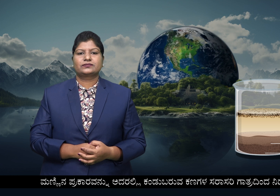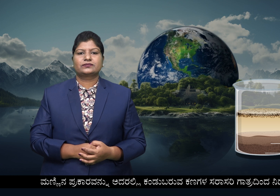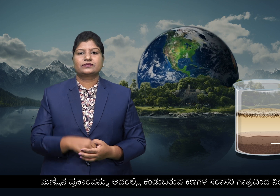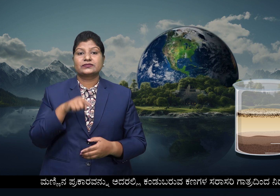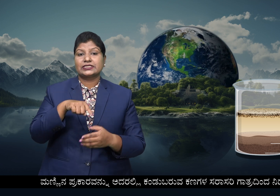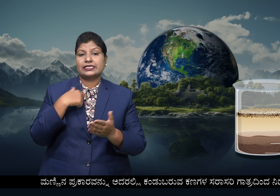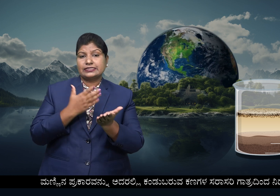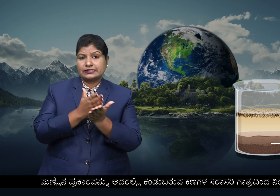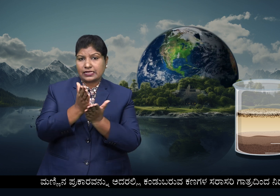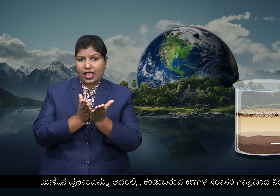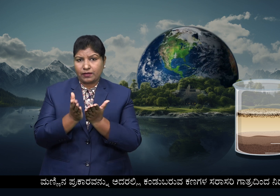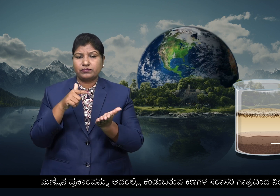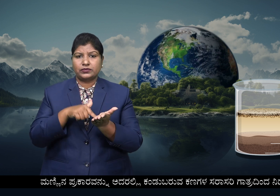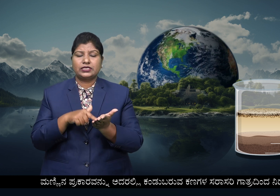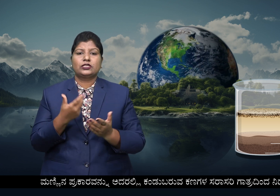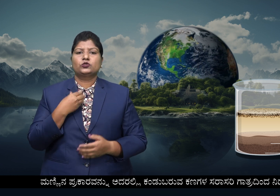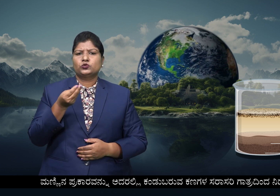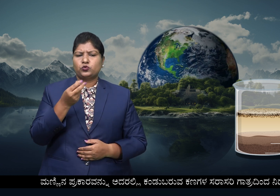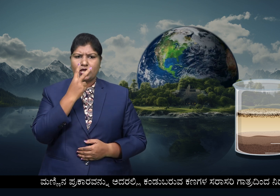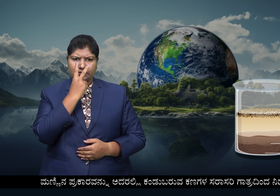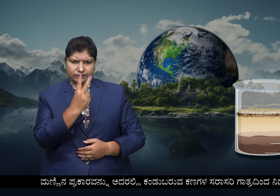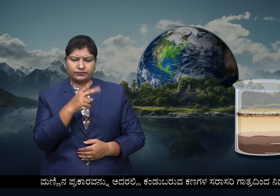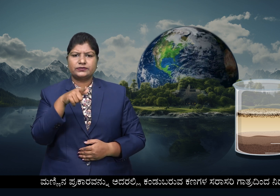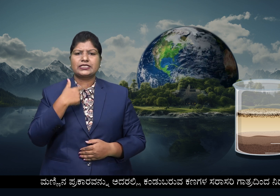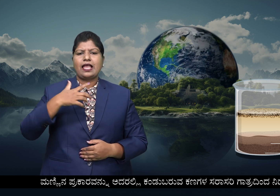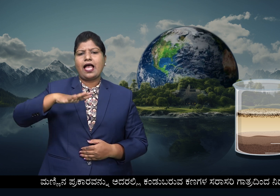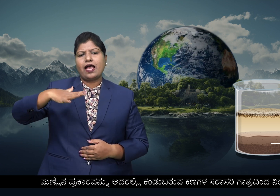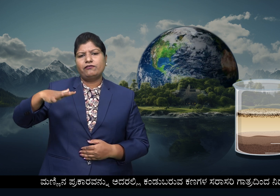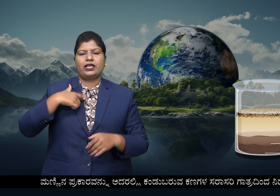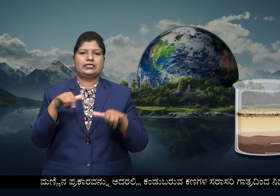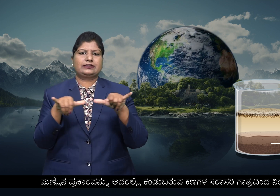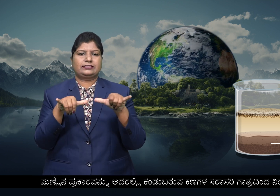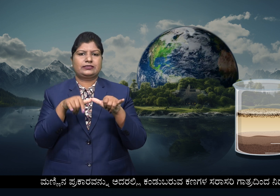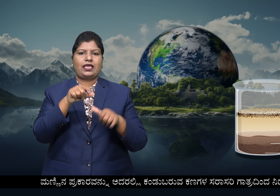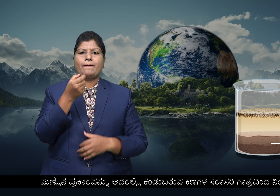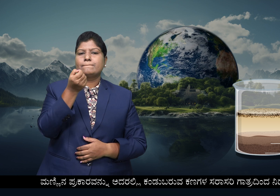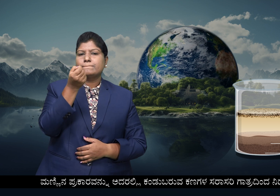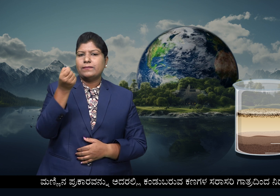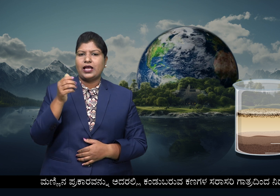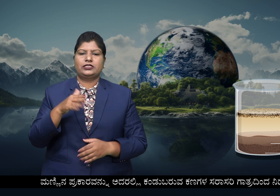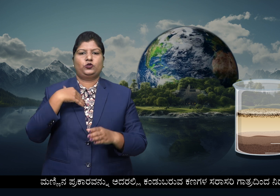ಮಣ್ಣಿನ ಪ್ರಕಾರವನ್ನು ಅದರಲ್ಲಿ ಕಂಡುಬರುವ ಕಣಗಳ ಸರಾಸರಿ ಗಾತ್ರದಿಂದ ನಿರ್ಧರಿಸಲಾಗುತ್ತದೆ